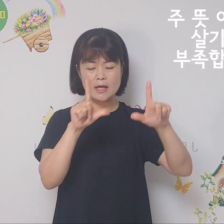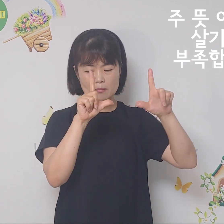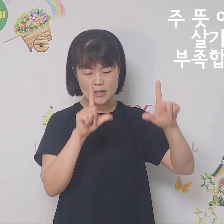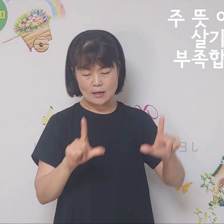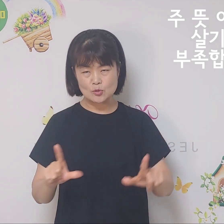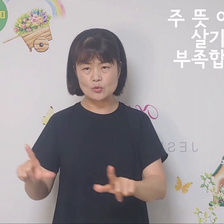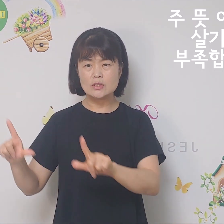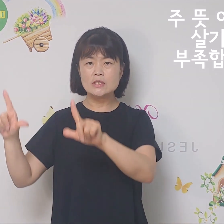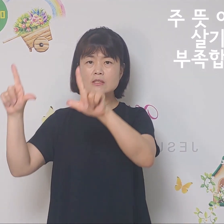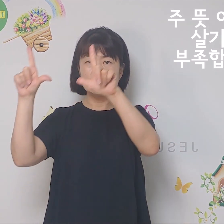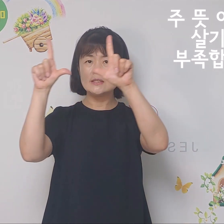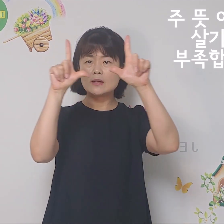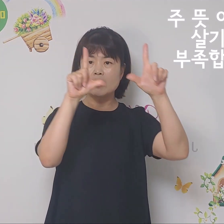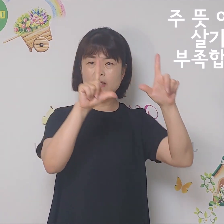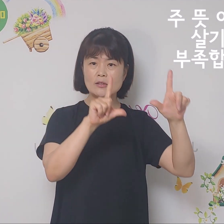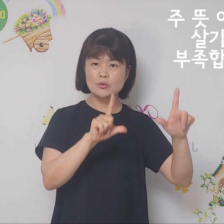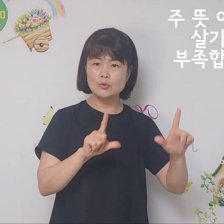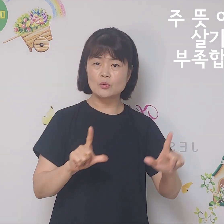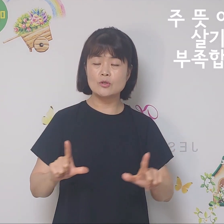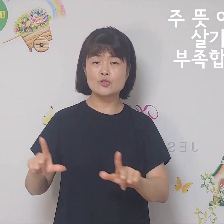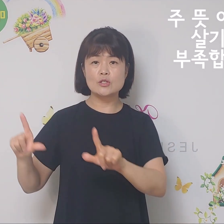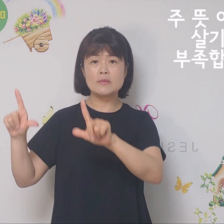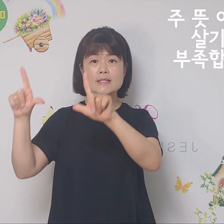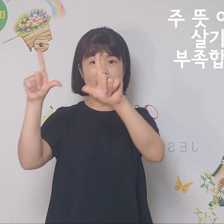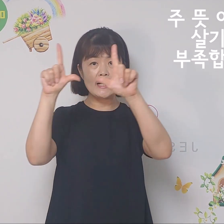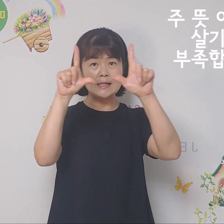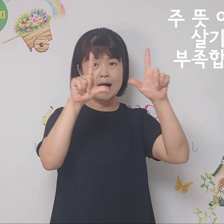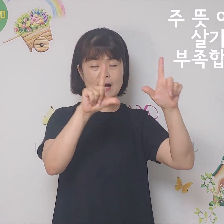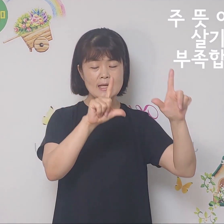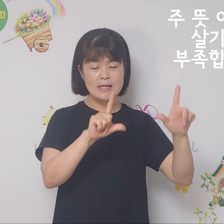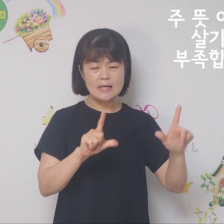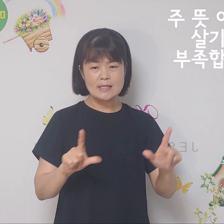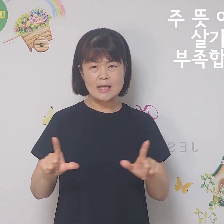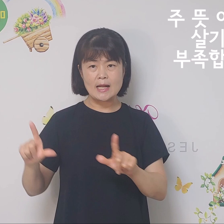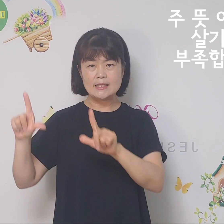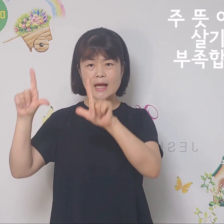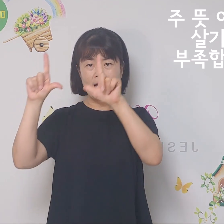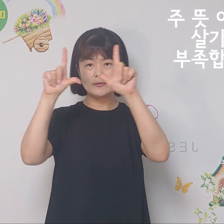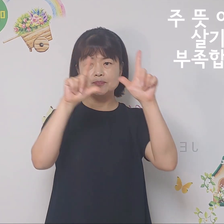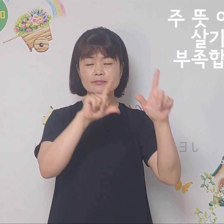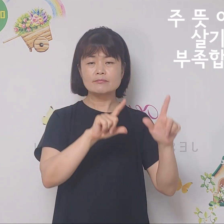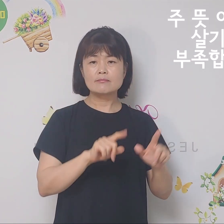다음에 양손을 시계 방향으로 돌려주시면 살다.